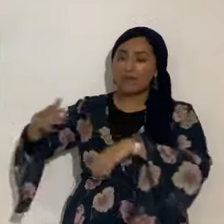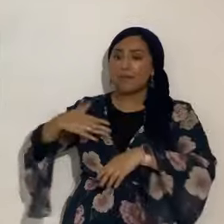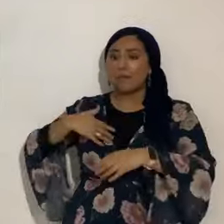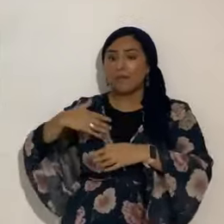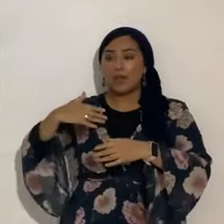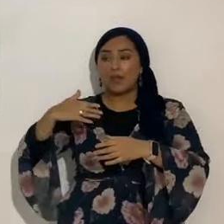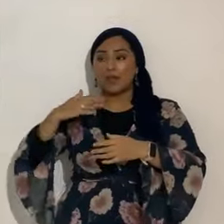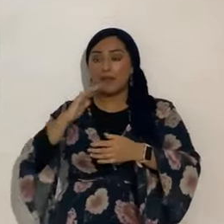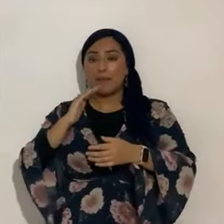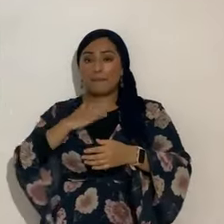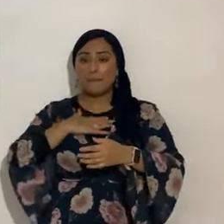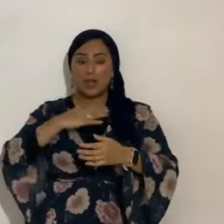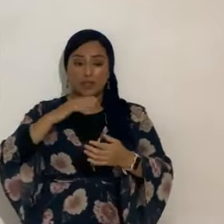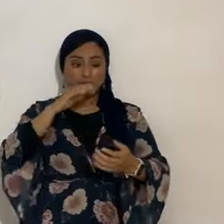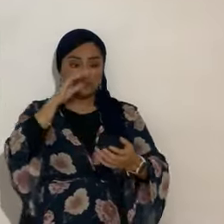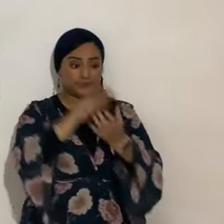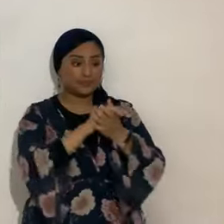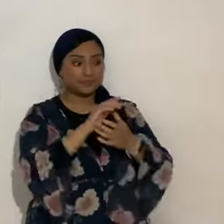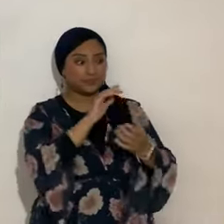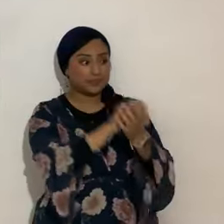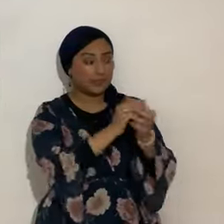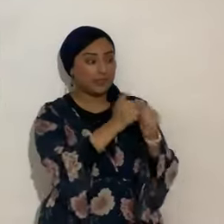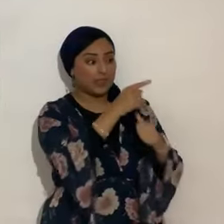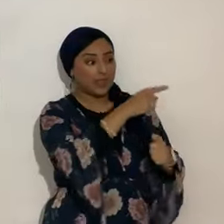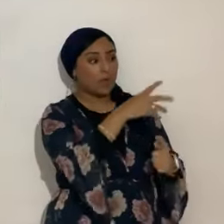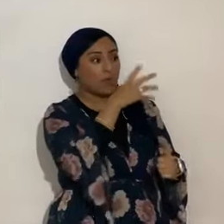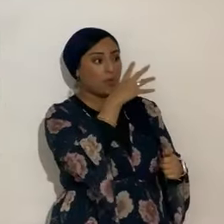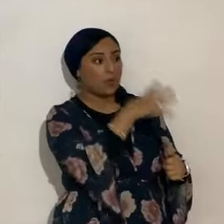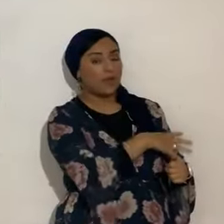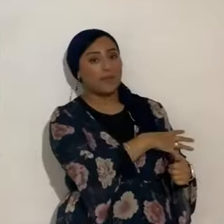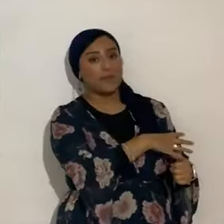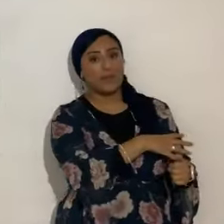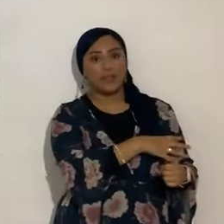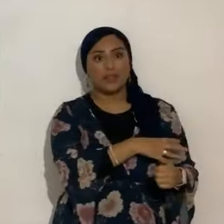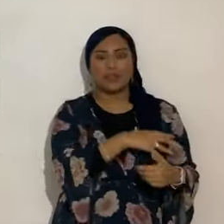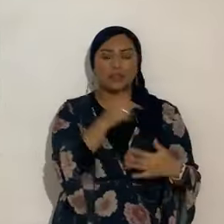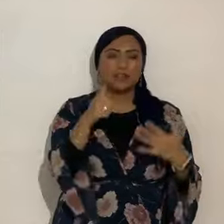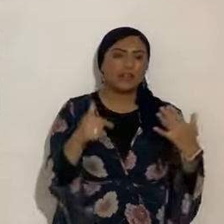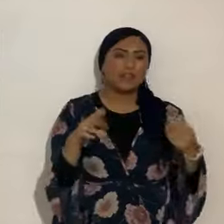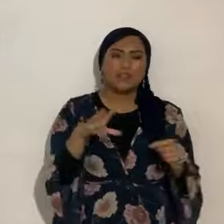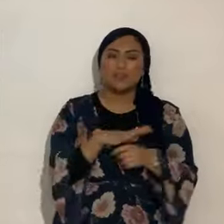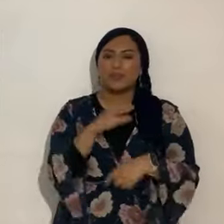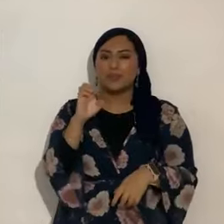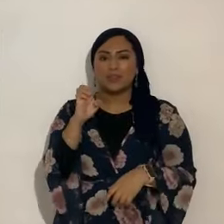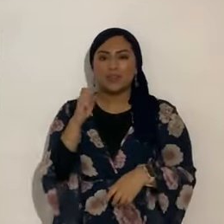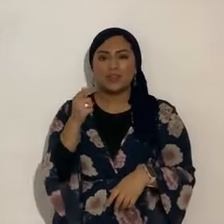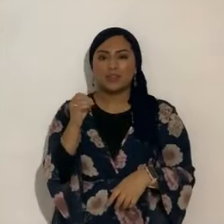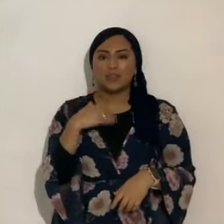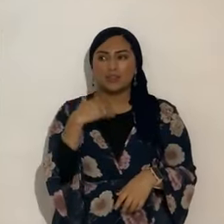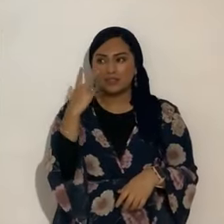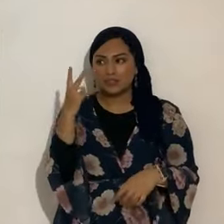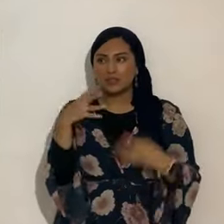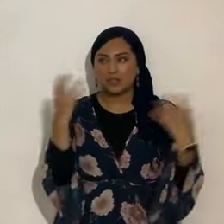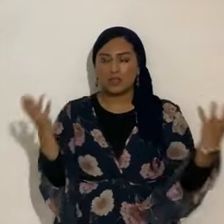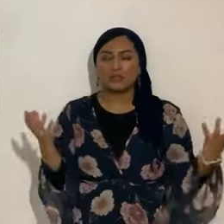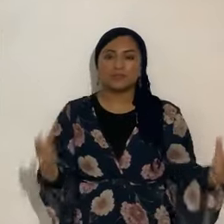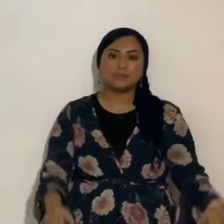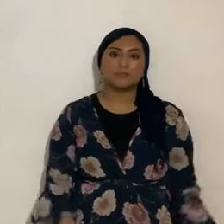hijo se va a casar con doña no sé qué, casi una duquesa, y ese puro ego. Eso lo vi mucho en la sociedad.